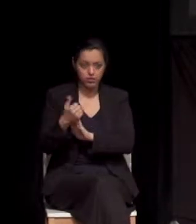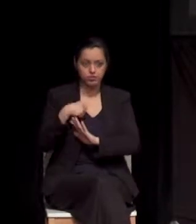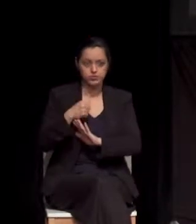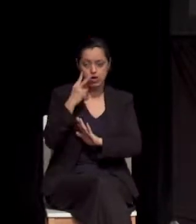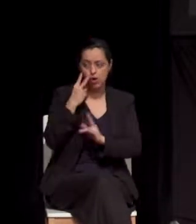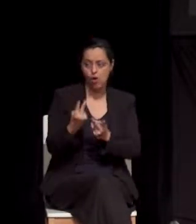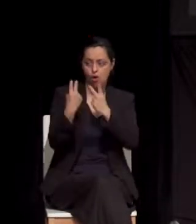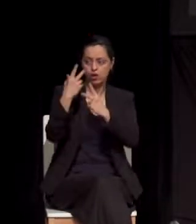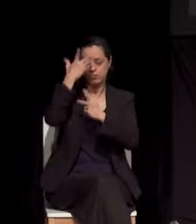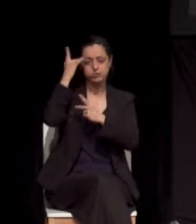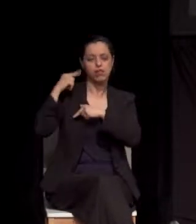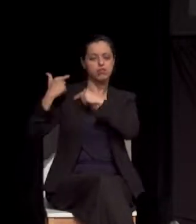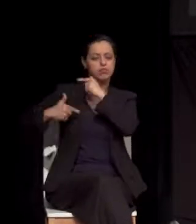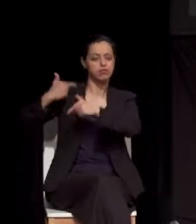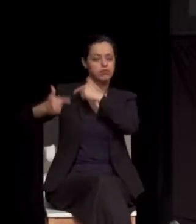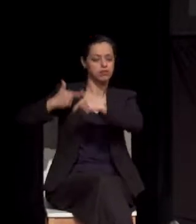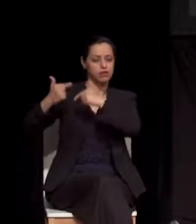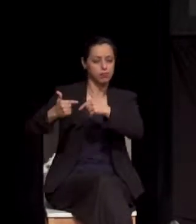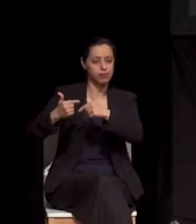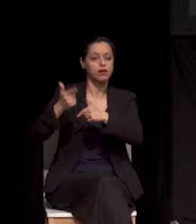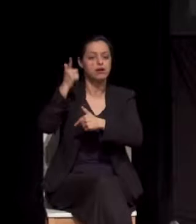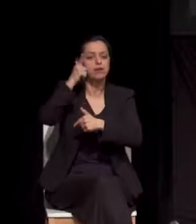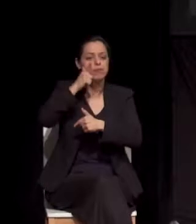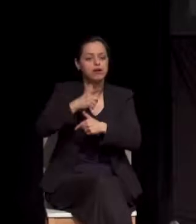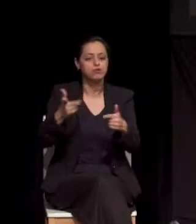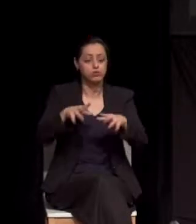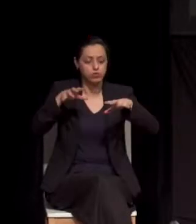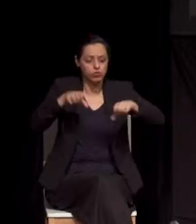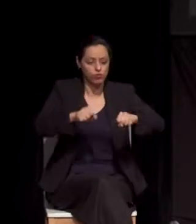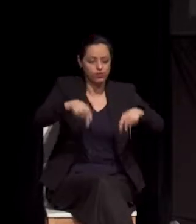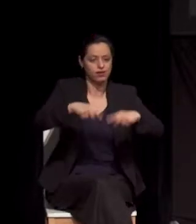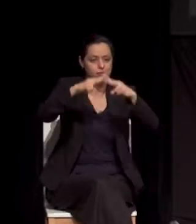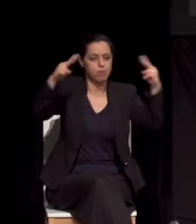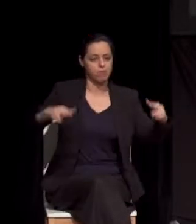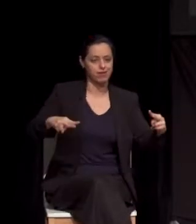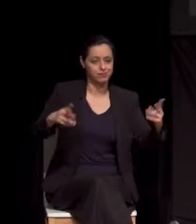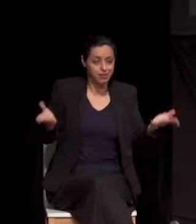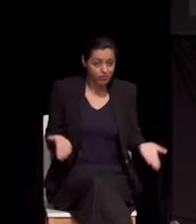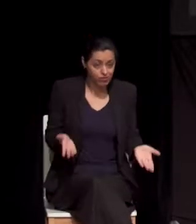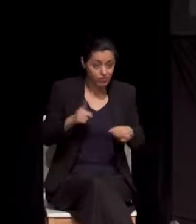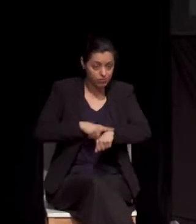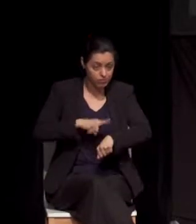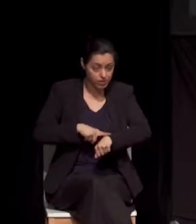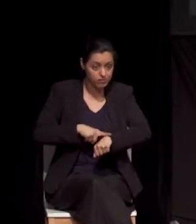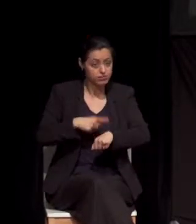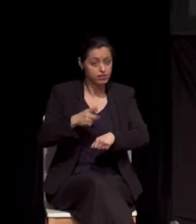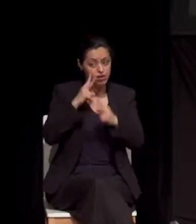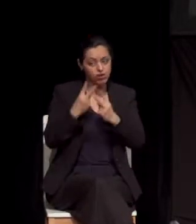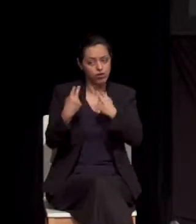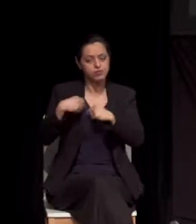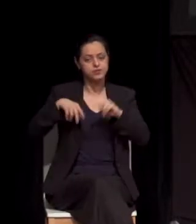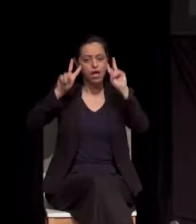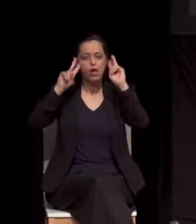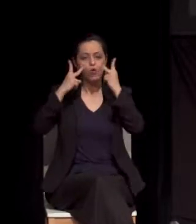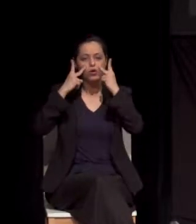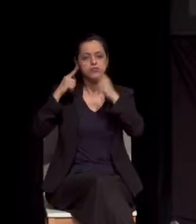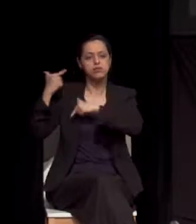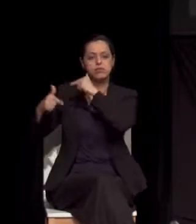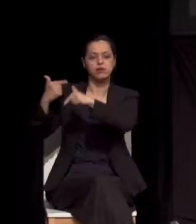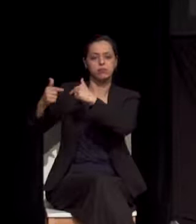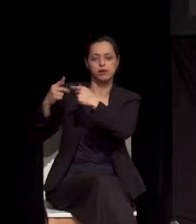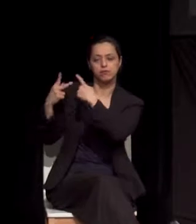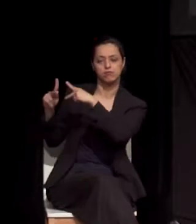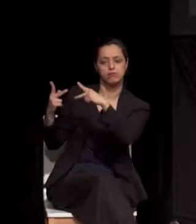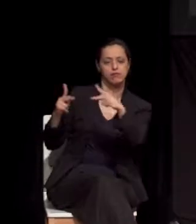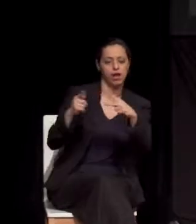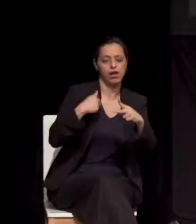gente estar aqui no MASP, para essas coisas serem conquistadas, e a melhor forma de valorizar é reconhecer e continuar esse trabalho. Então, a